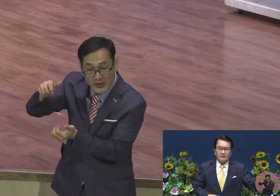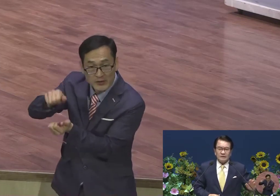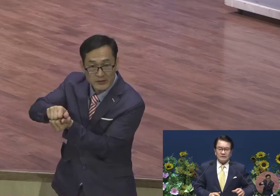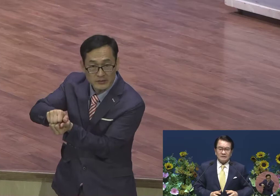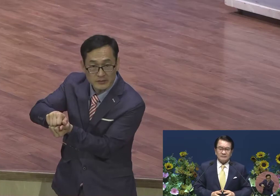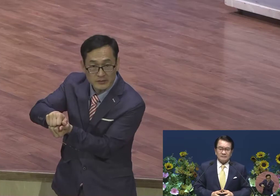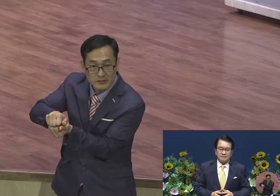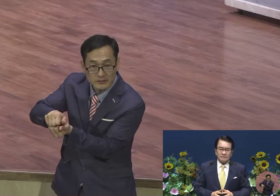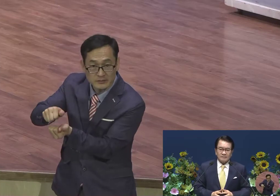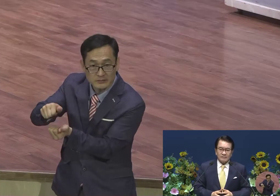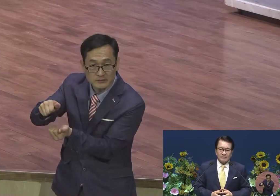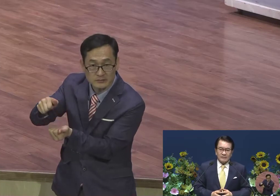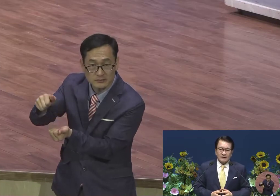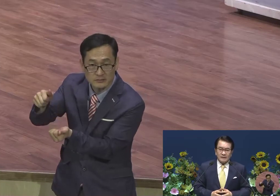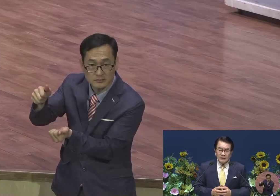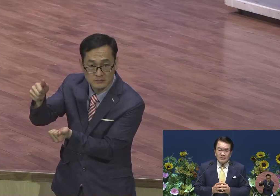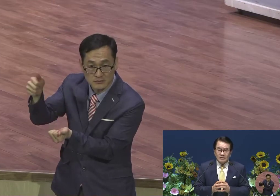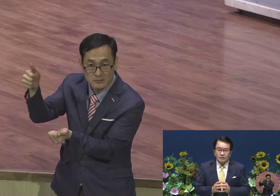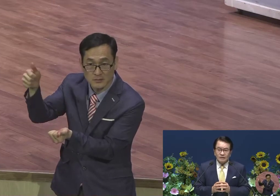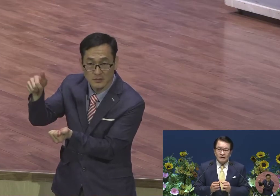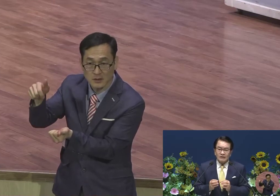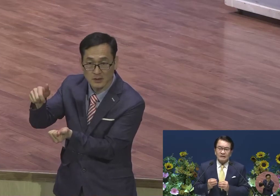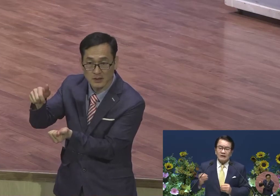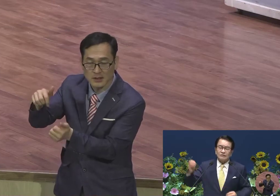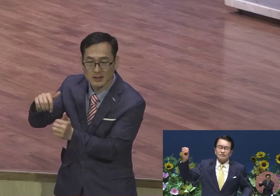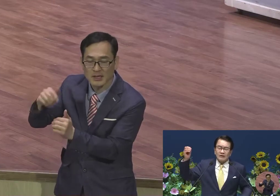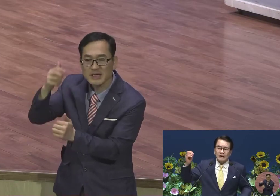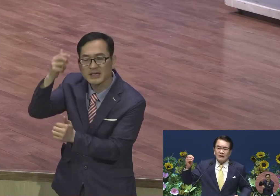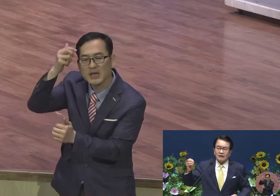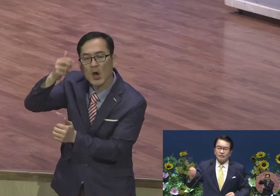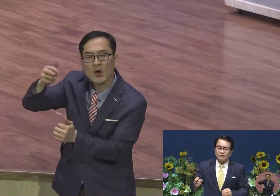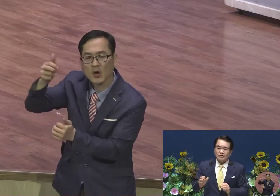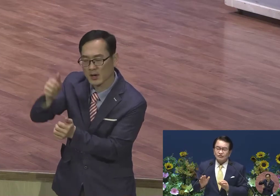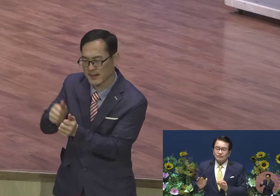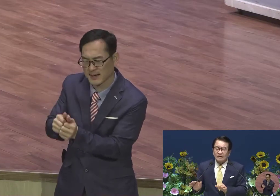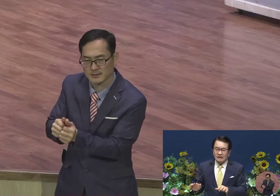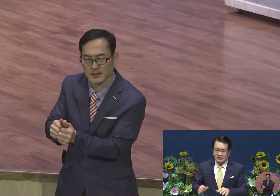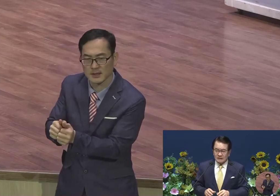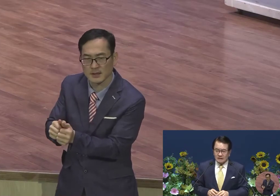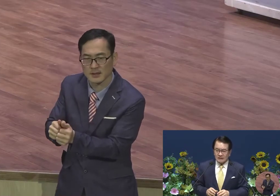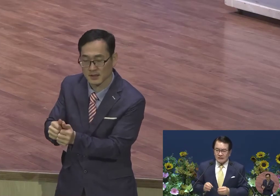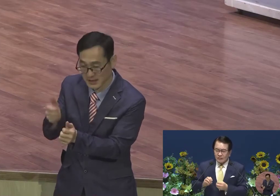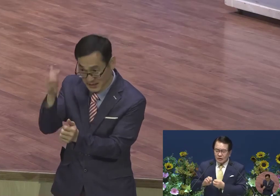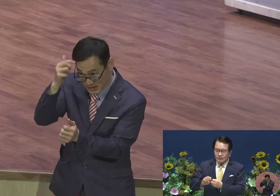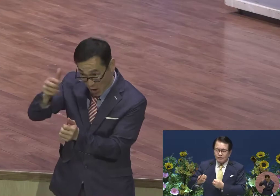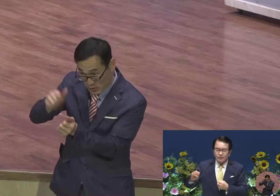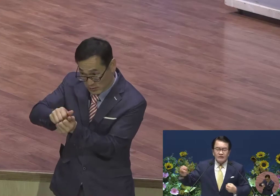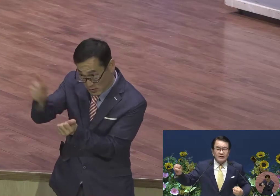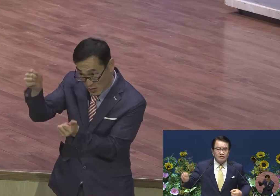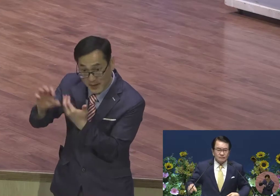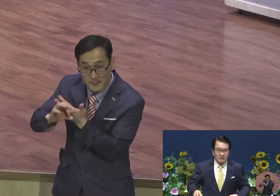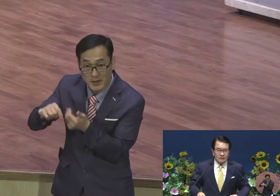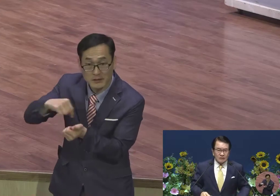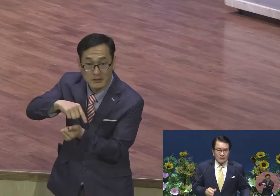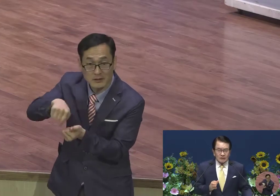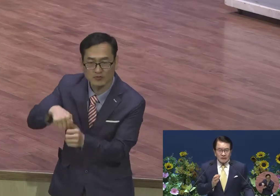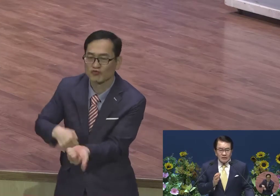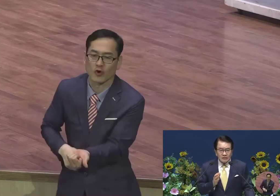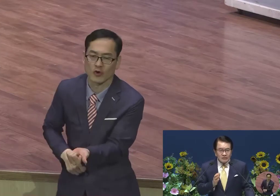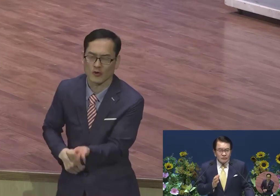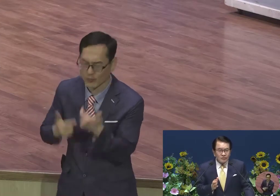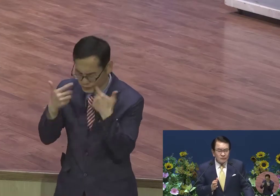태워버리든지. 영적 존재. 영이 떠나는 순간에 육체를 죽었다 그리. 영과 육이 분리되는 순간.